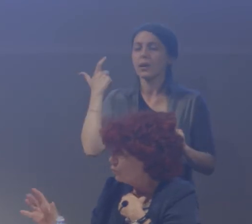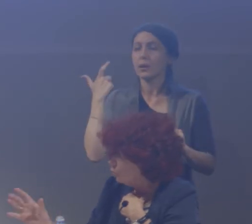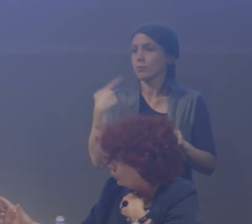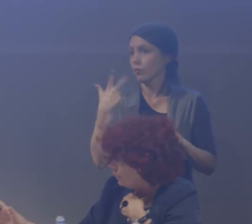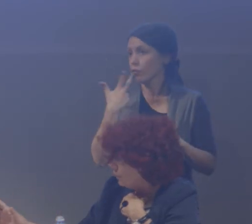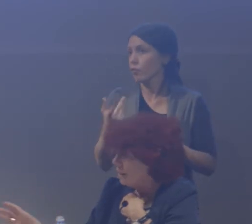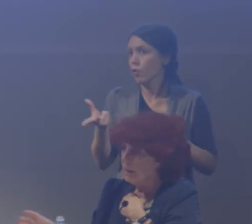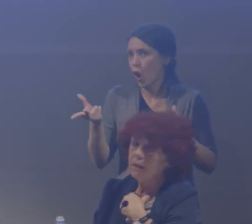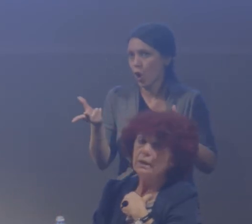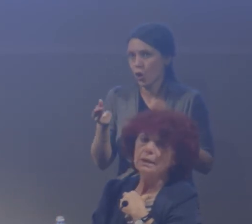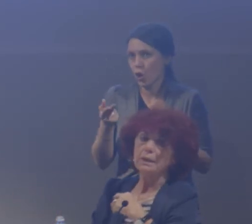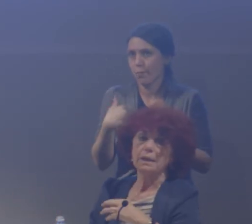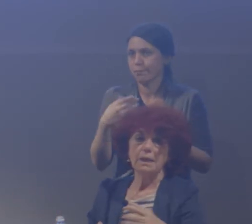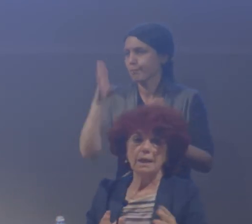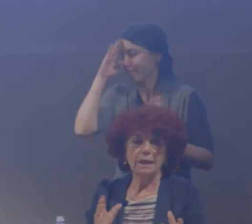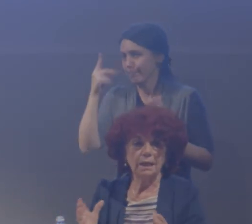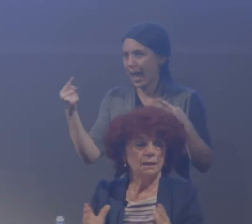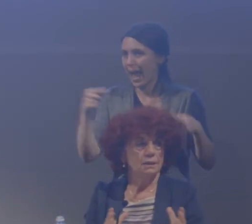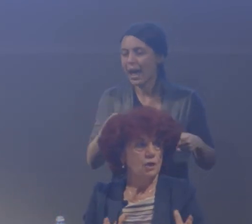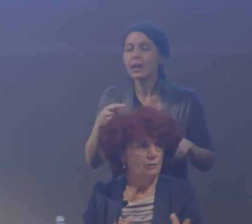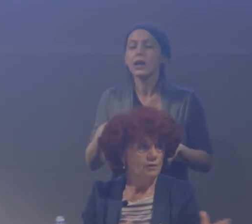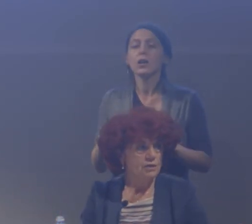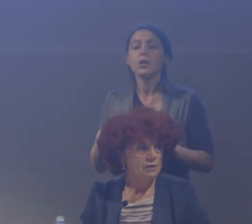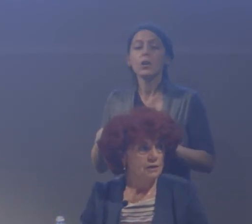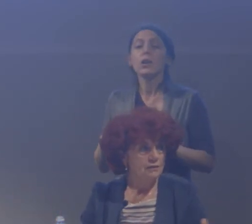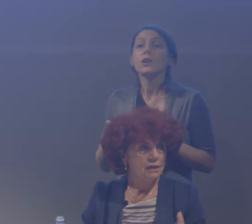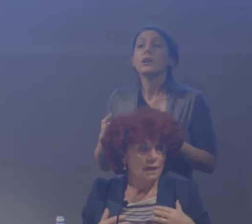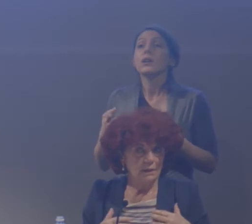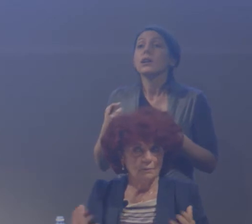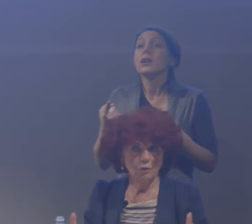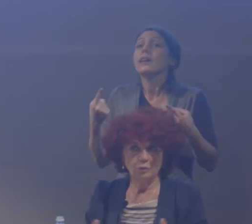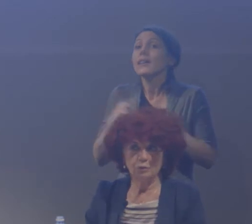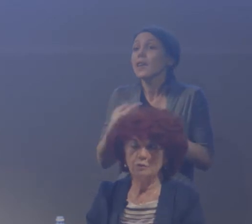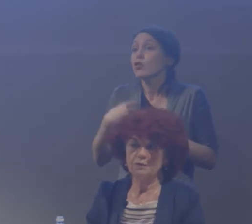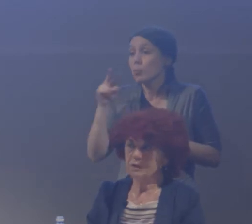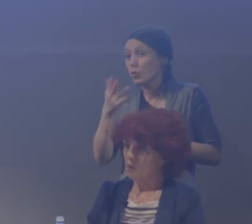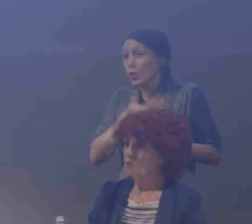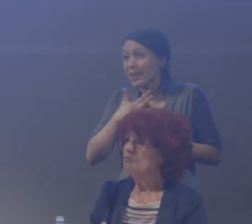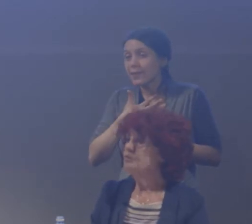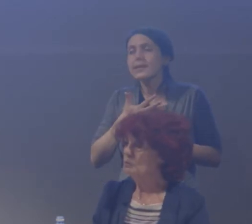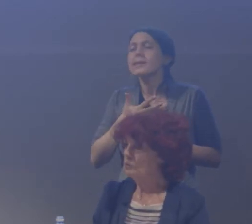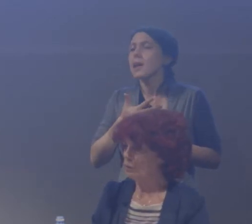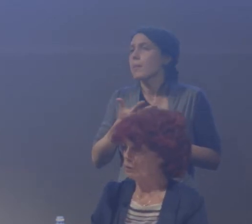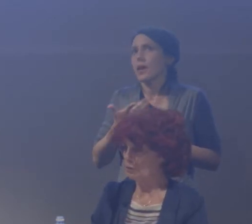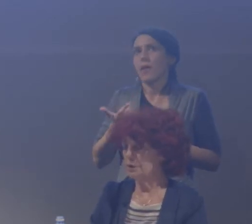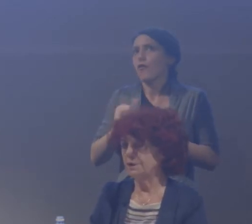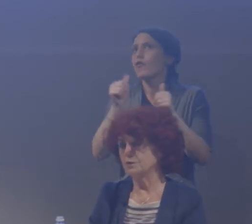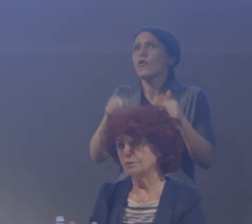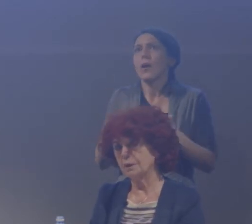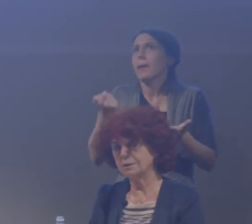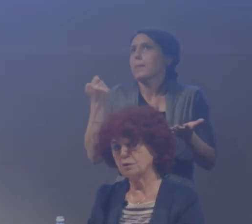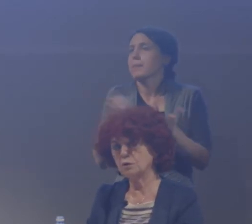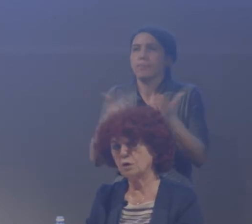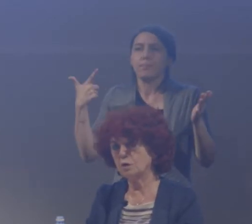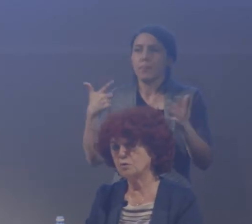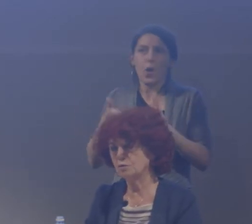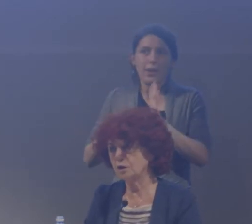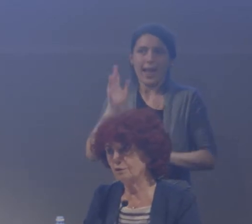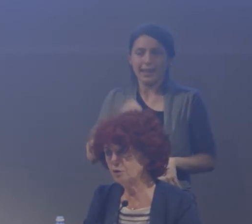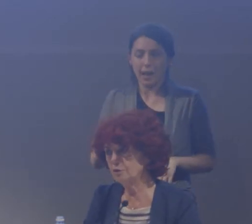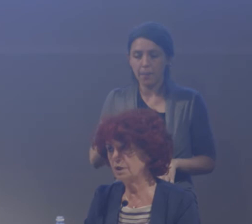lo voglio sottolineare, e che diciamo invece deve diventare dal mio punto di vista un punto di utilizzo. La seconda